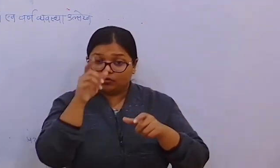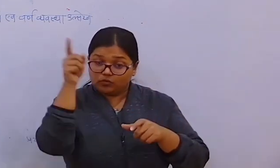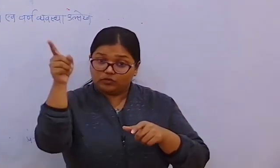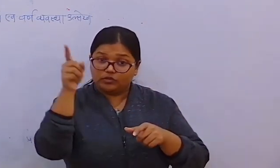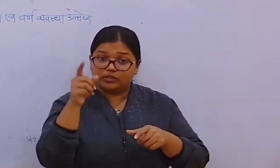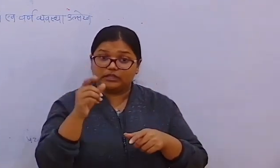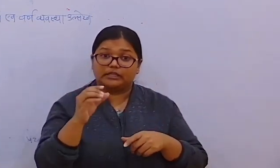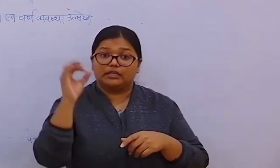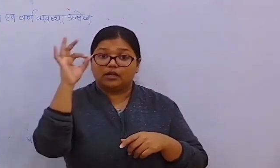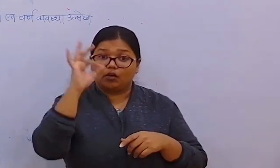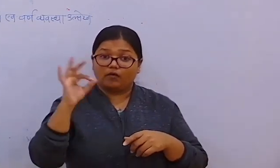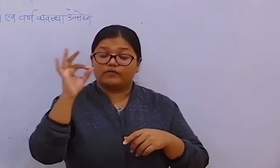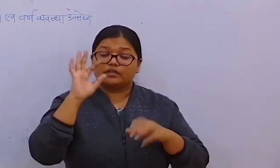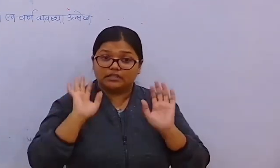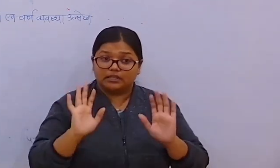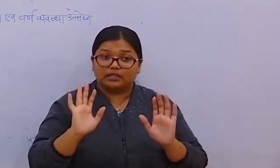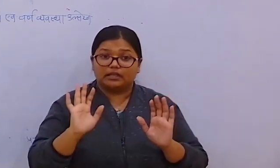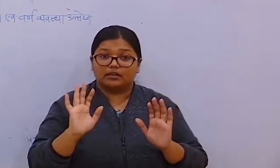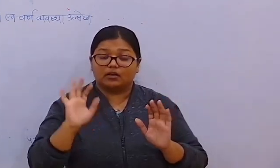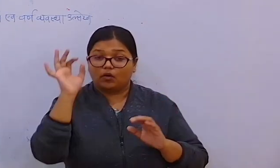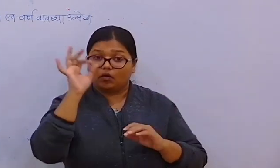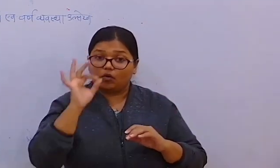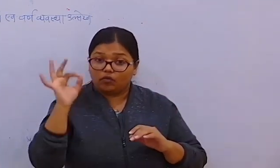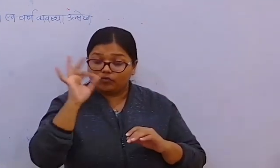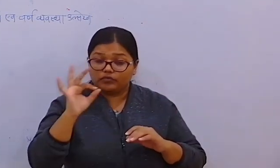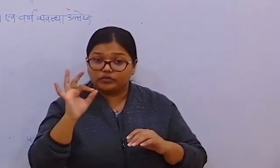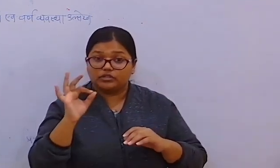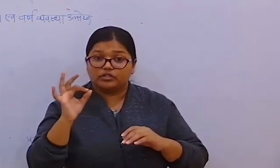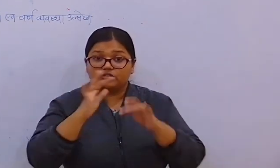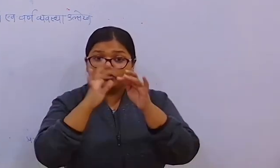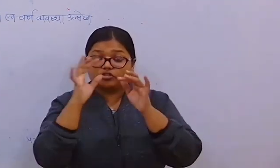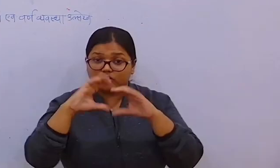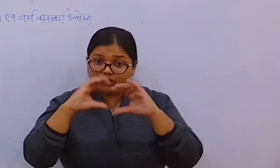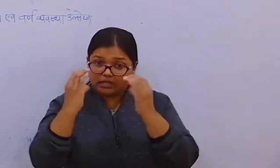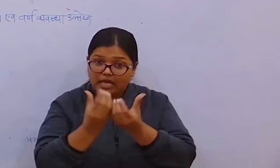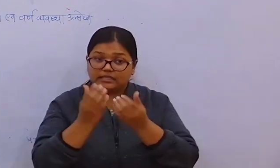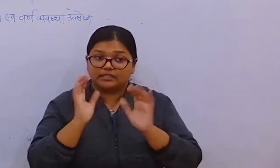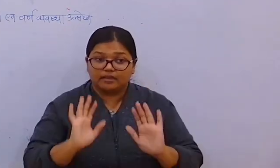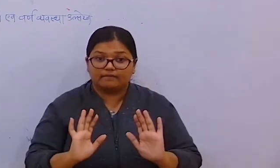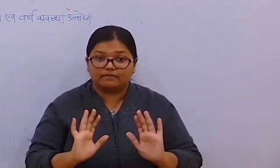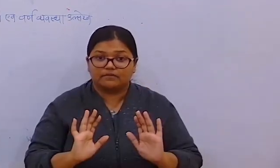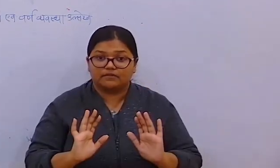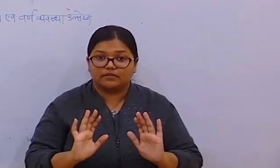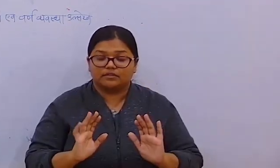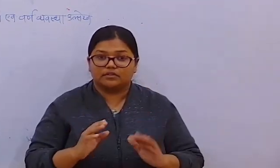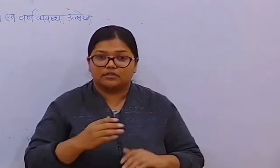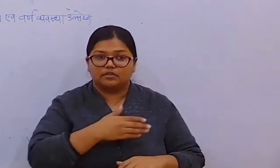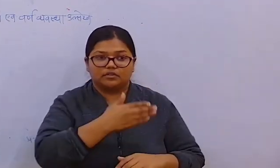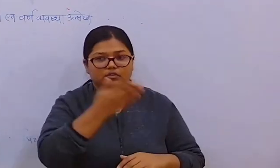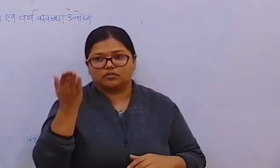जाओगे? तो इस चीज का थोड़ा सा फायदा उठाओ ना, इसको ऐसे ही वेस्ट मत करो,